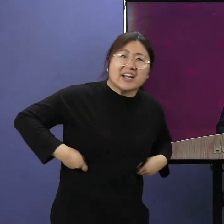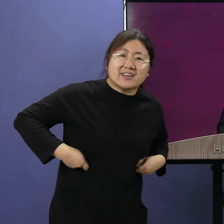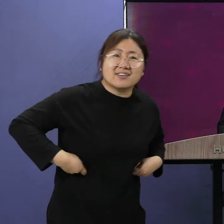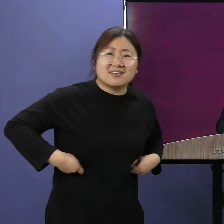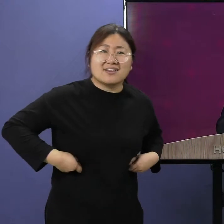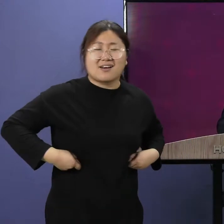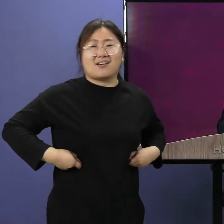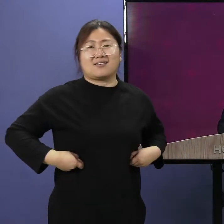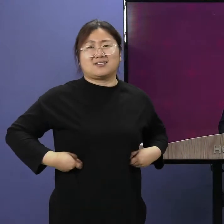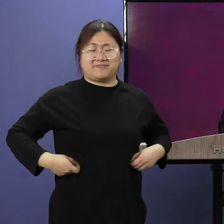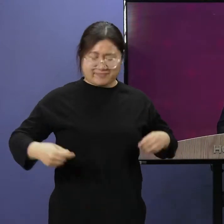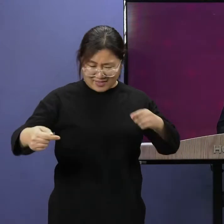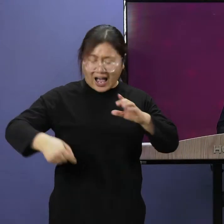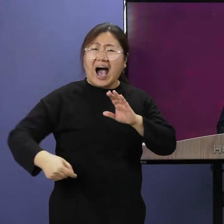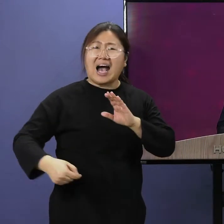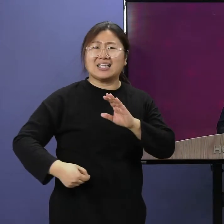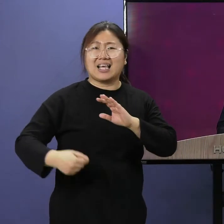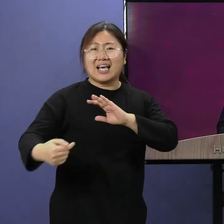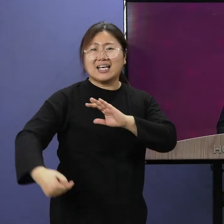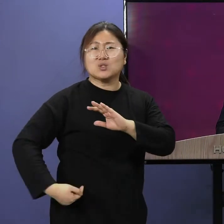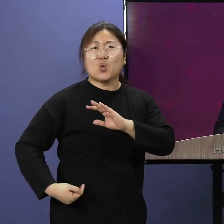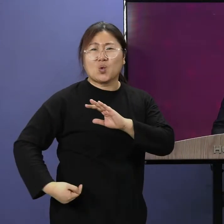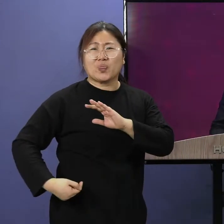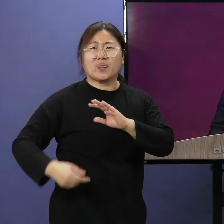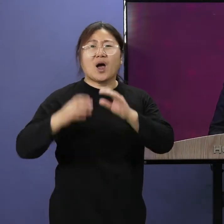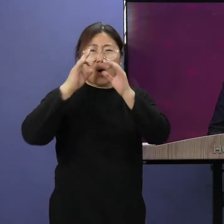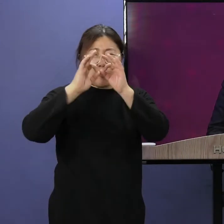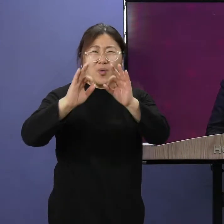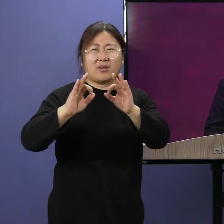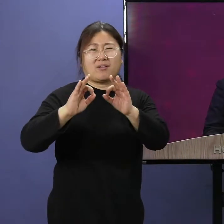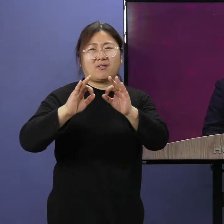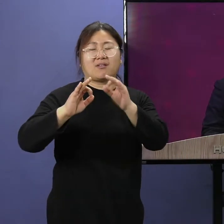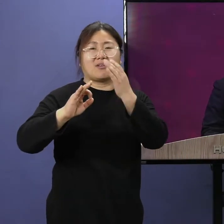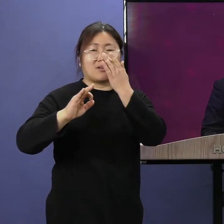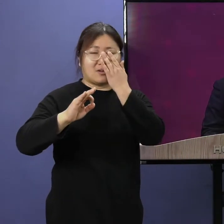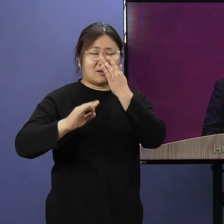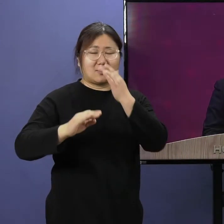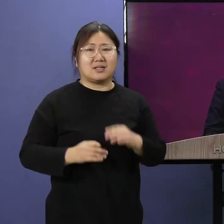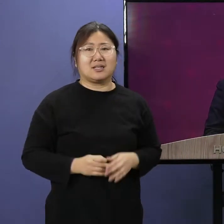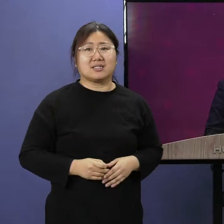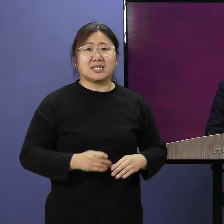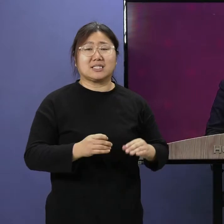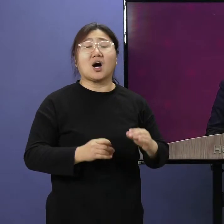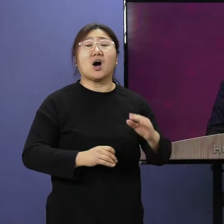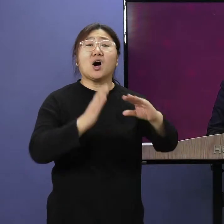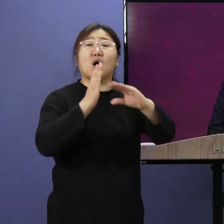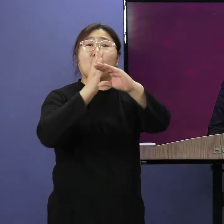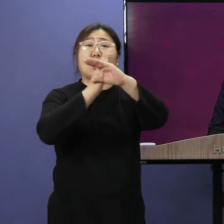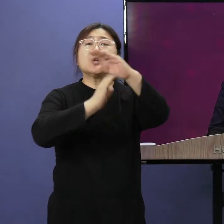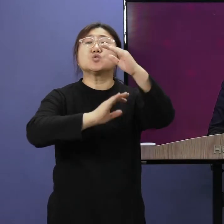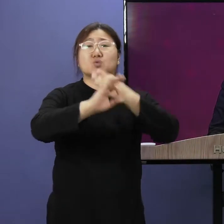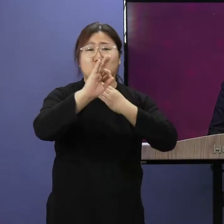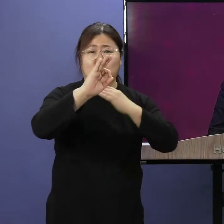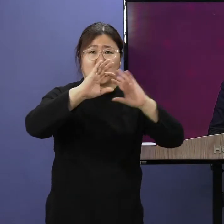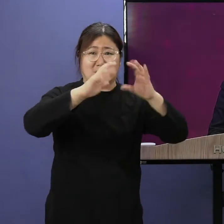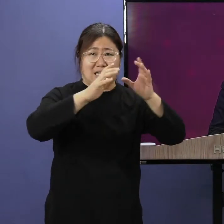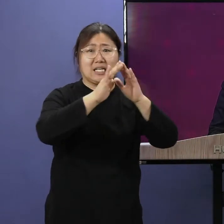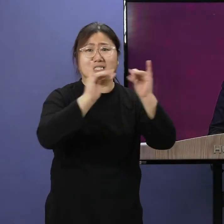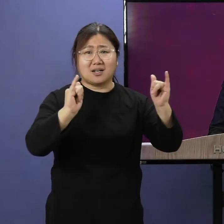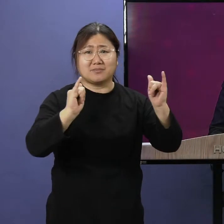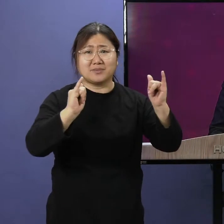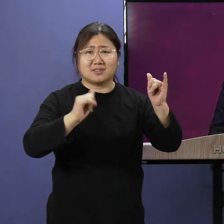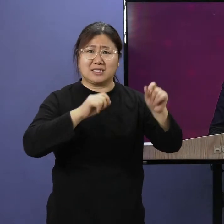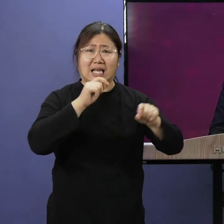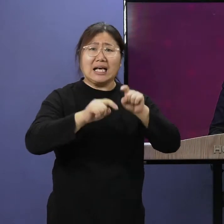당연히 속옷이 보일 수밖에 없습니다. 그래서 중동 사람들은 달리는 것을 부끄럽게 여겼습니다. 수치스럽게